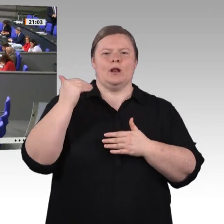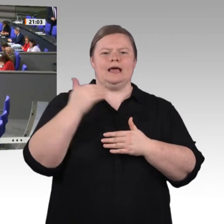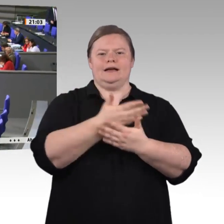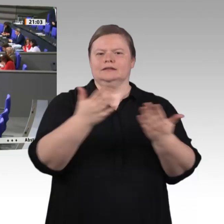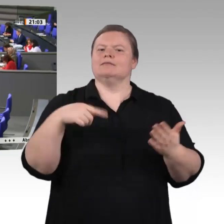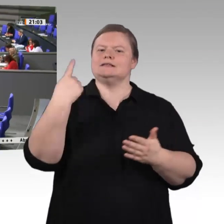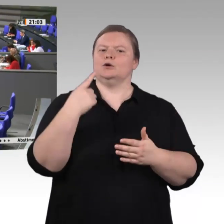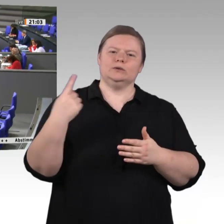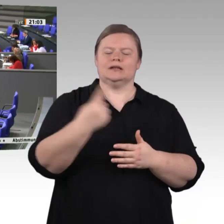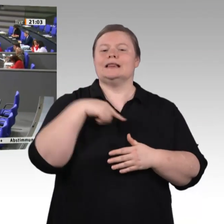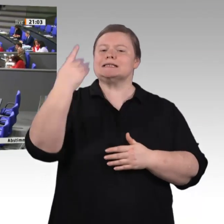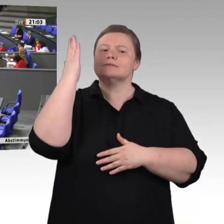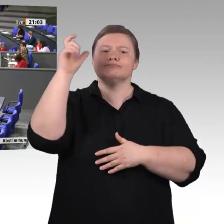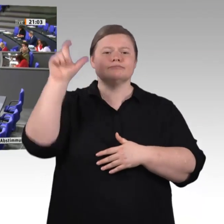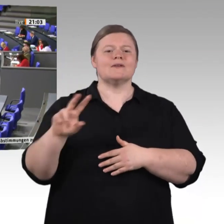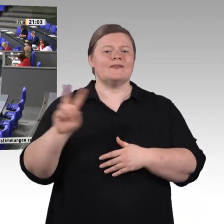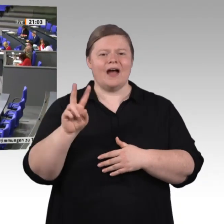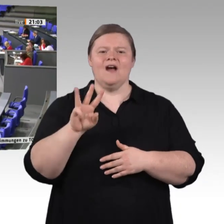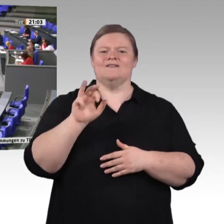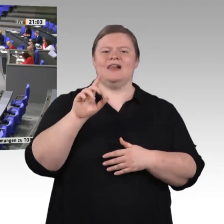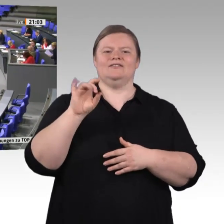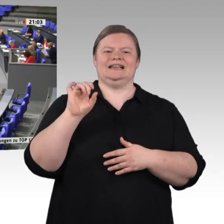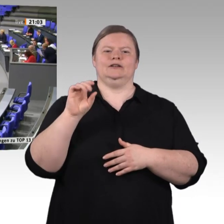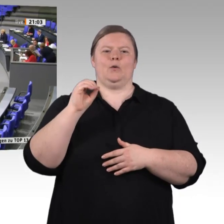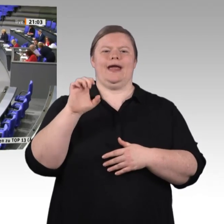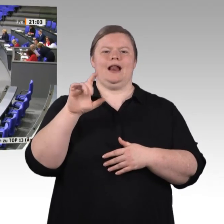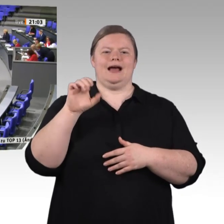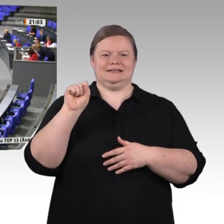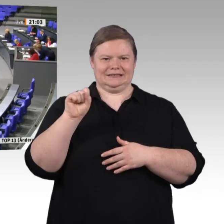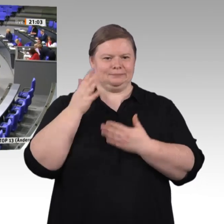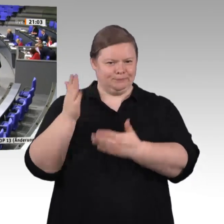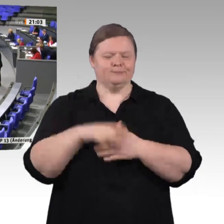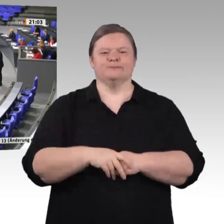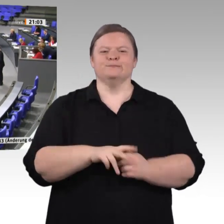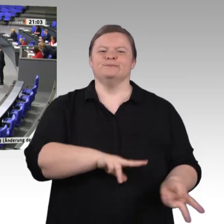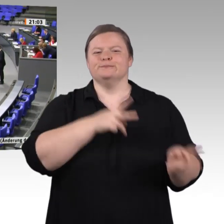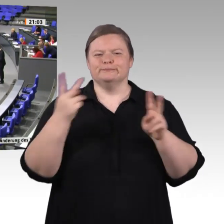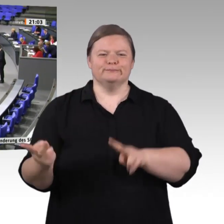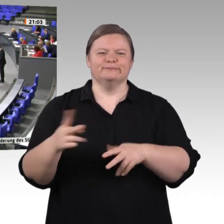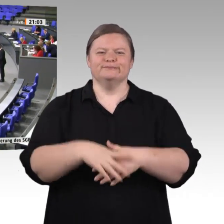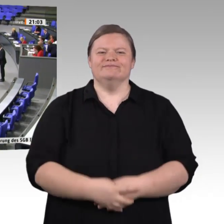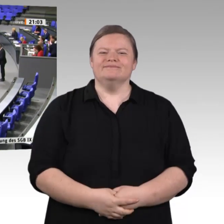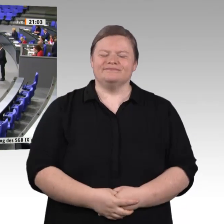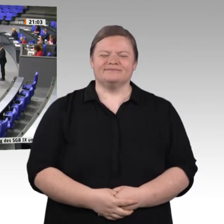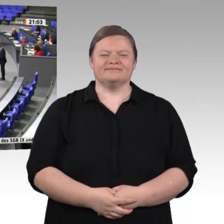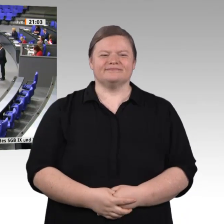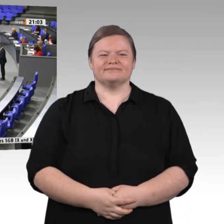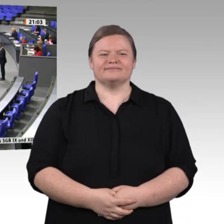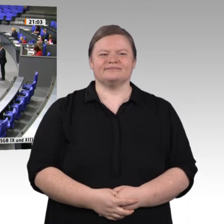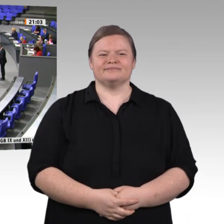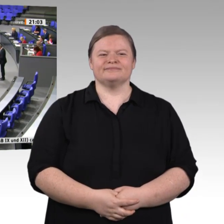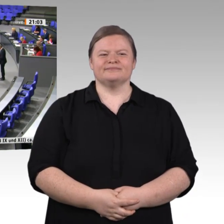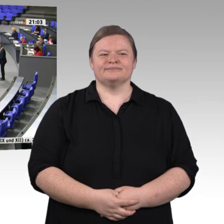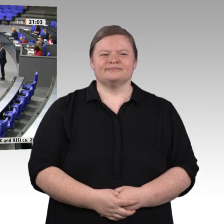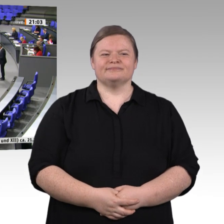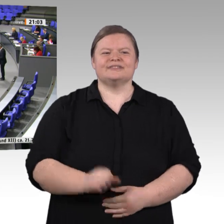Sehr geehrte Frau Präsidentin, meine sehr geehrten Damen und Herren Kollegen, sehr geehrte Damen und Herren auf den Zuschauerrängen. Ja, wir beraten